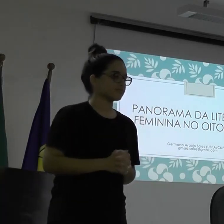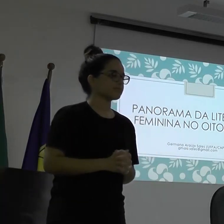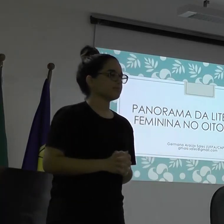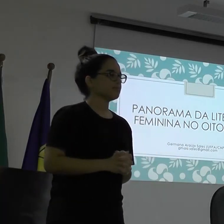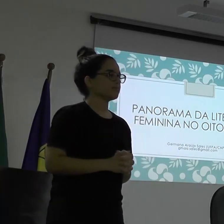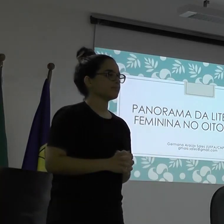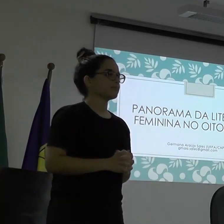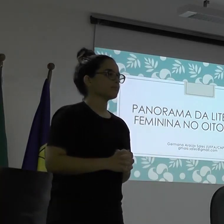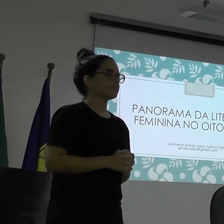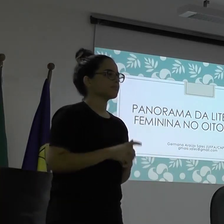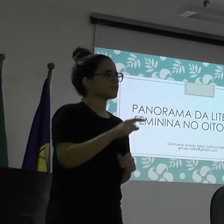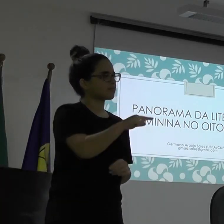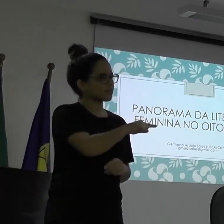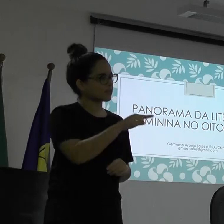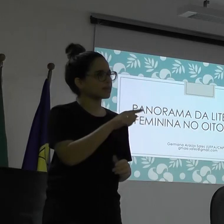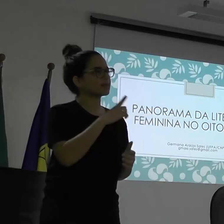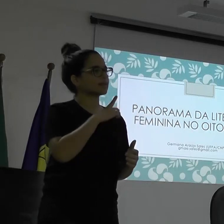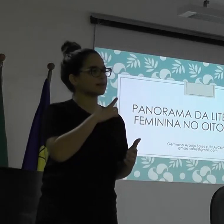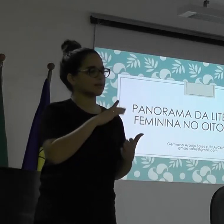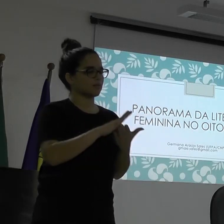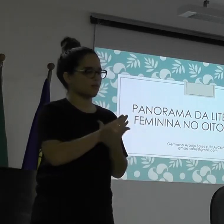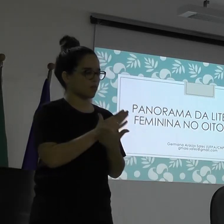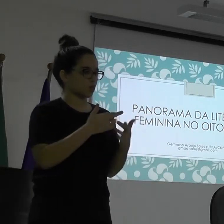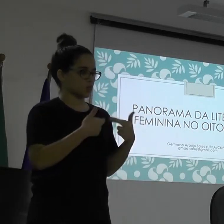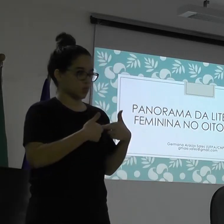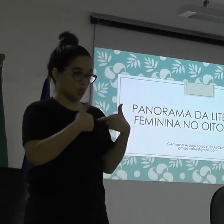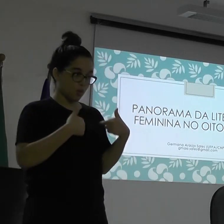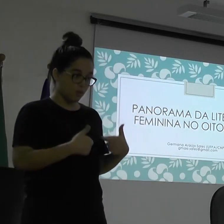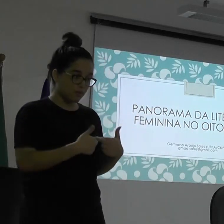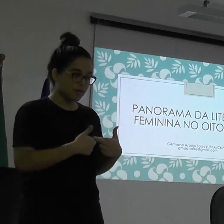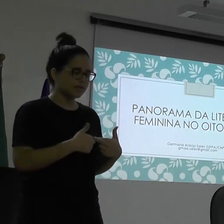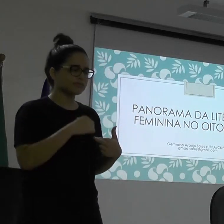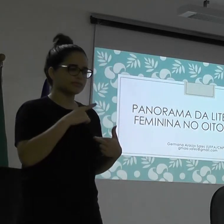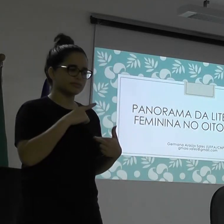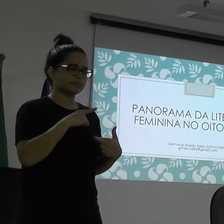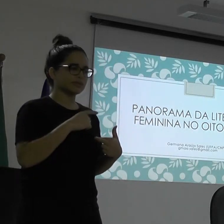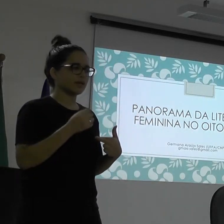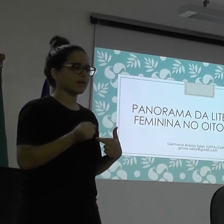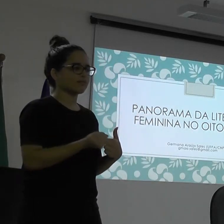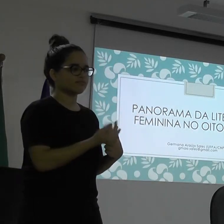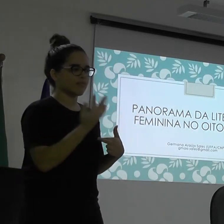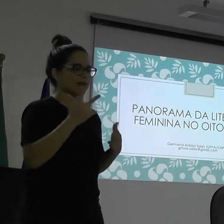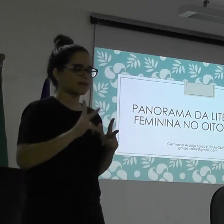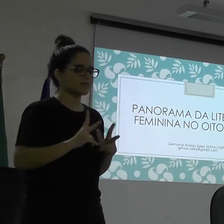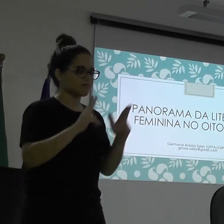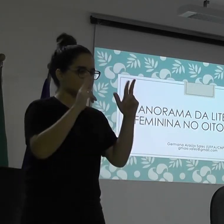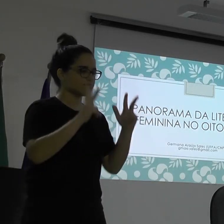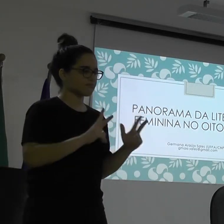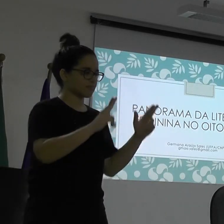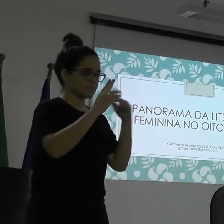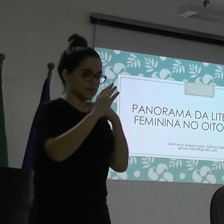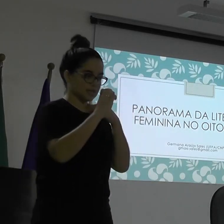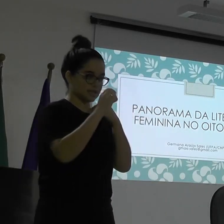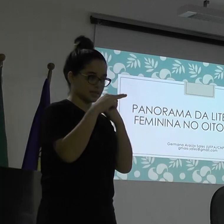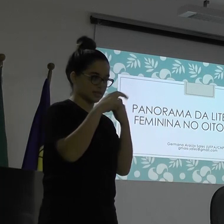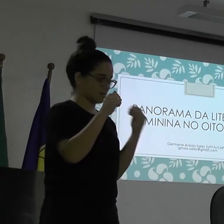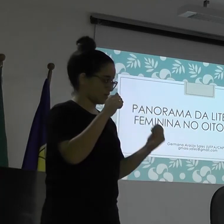devem... Nos romances, né? Existem muitas cenas de leitura, nos romances que a gente